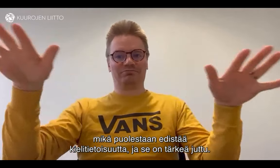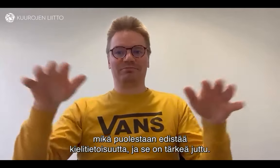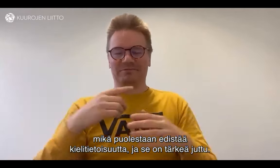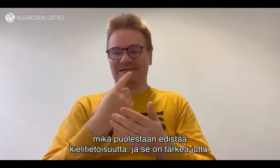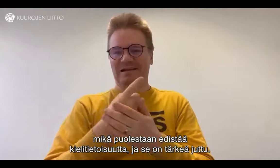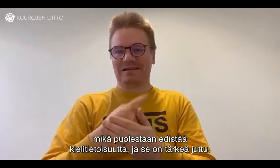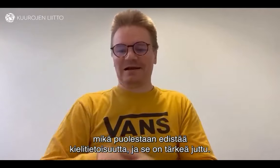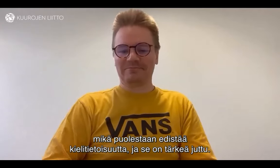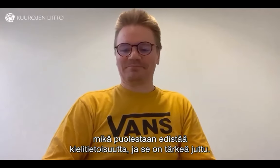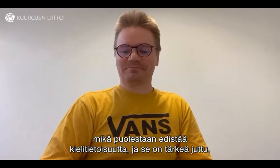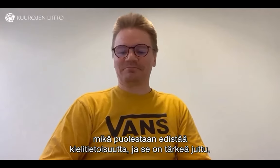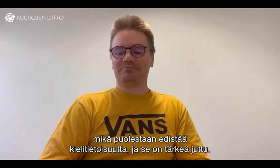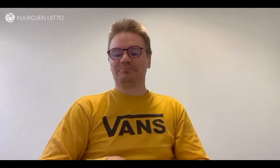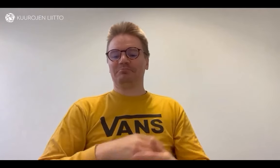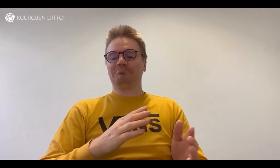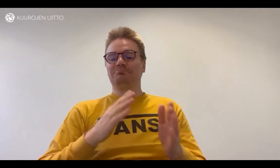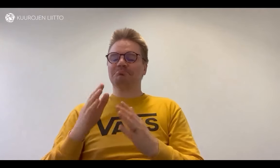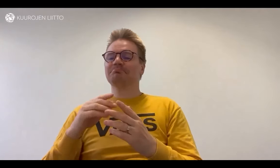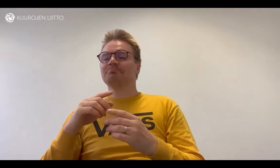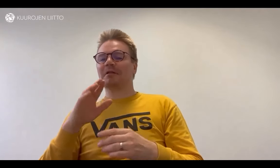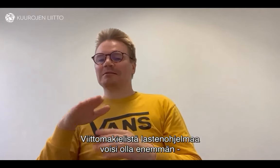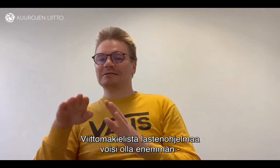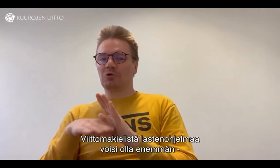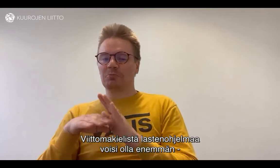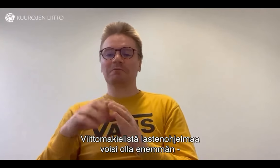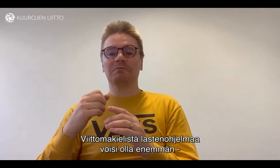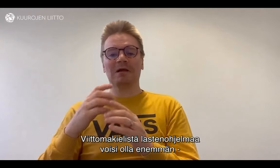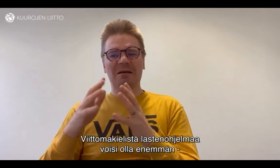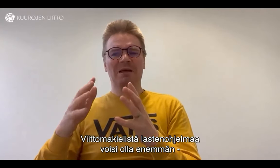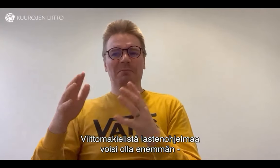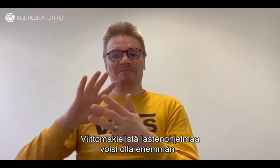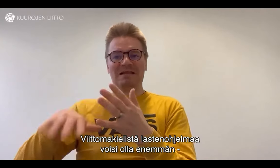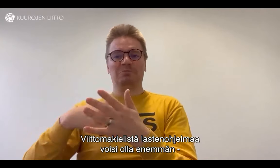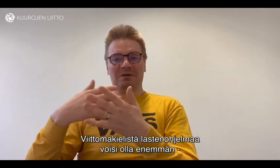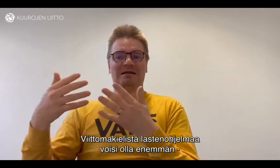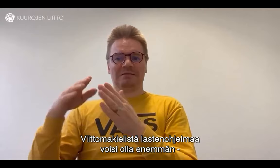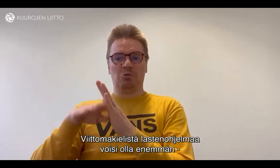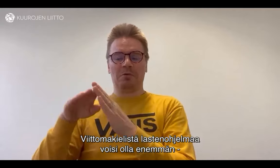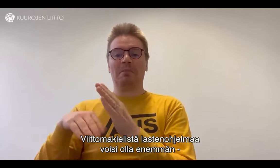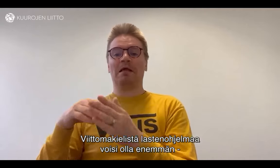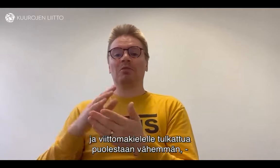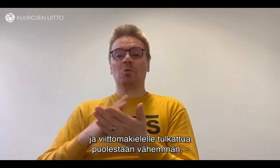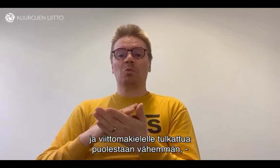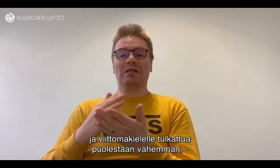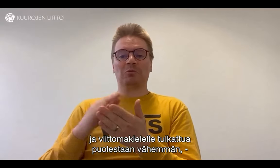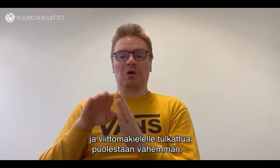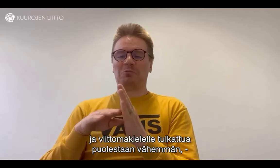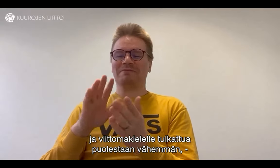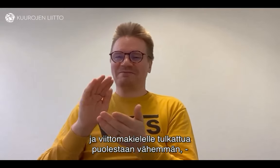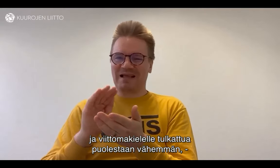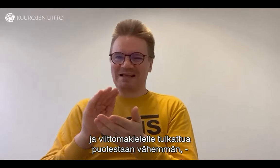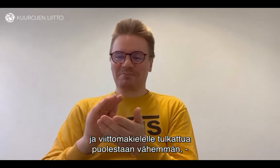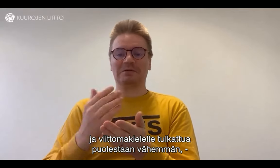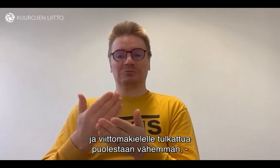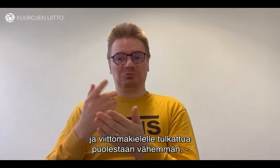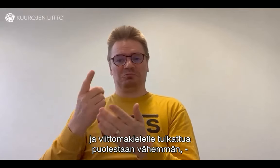herättänyt ihmisten mielenkiinnon viittomakieltä kohtaan, mikä puolestaan edistää kielitietoisuutta, ja se on tärkeä juttu. Viittomakielistä lastenohjelmaa voisi olla